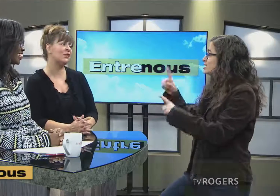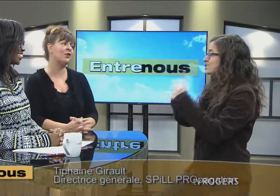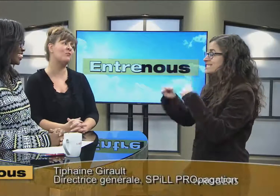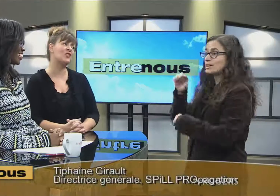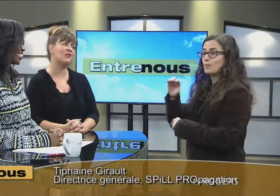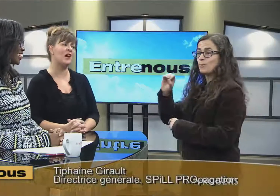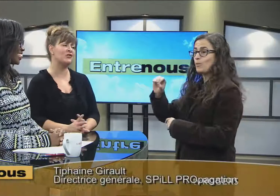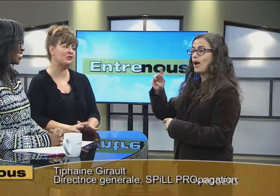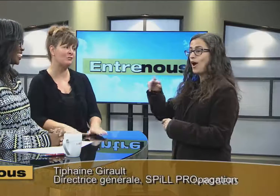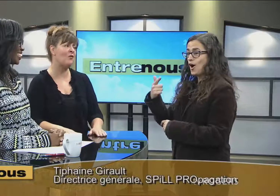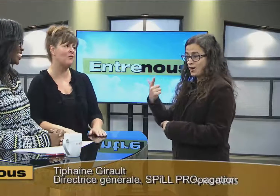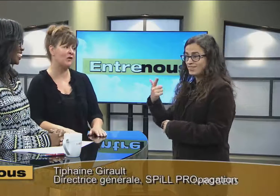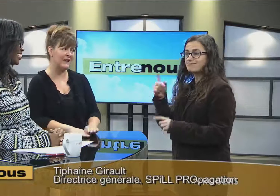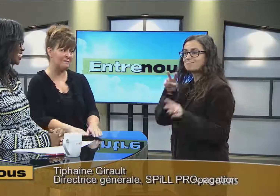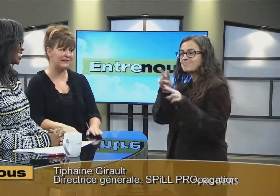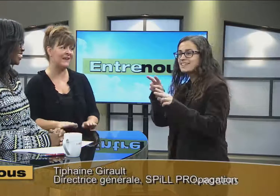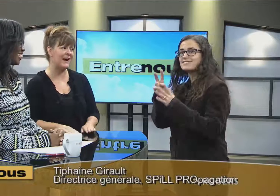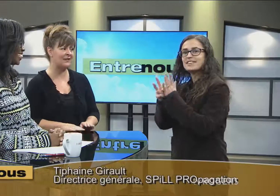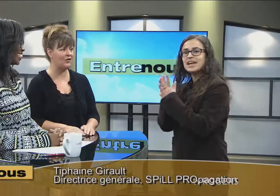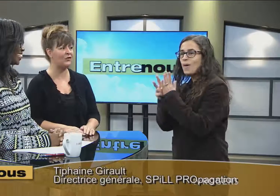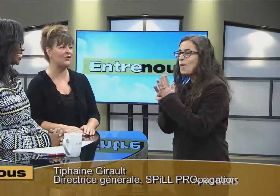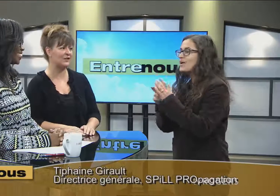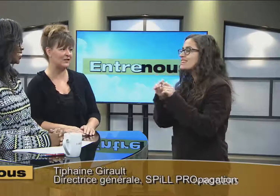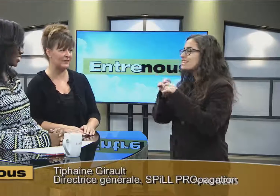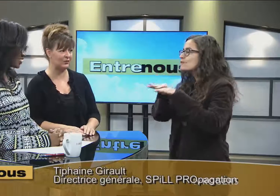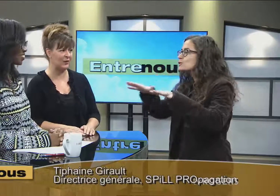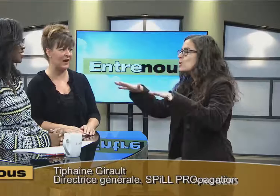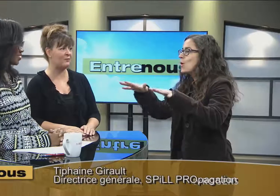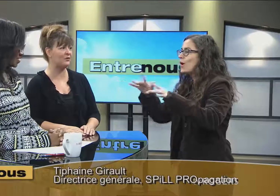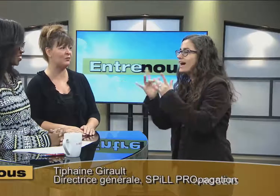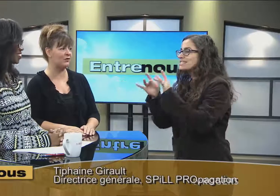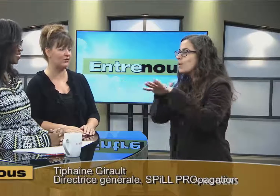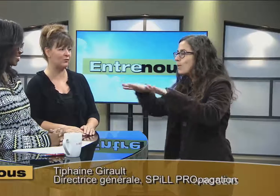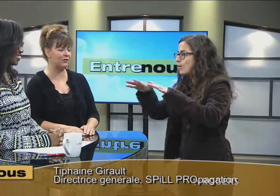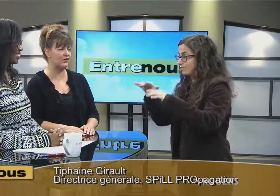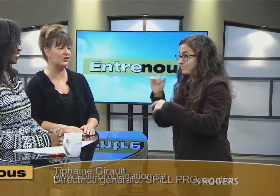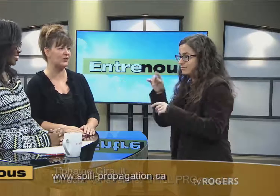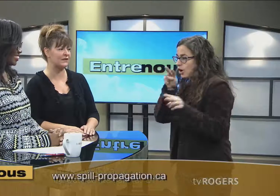Bien, c'est sûr que moi, j'encourage tout le monde, là, dès maintenant, à aller voir sur notre site web